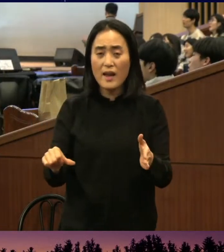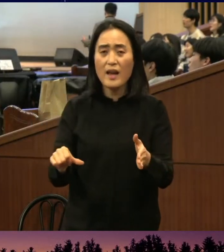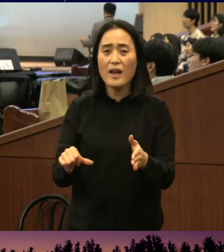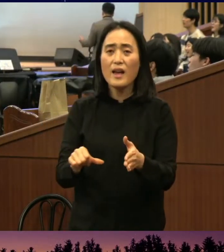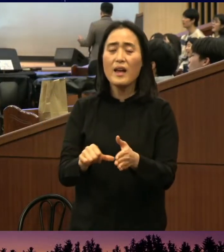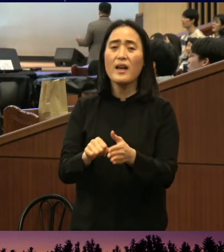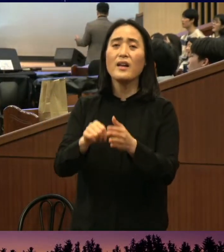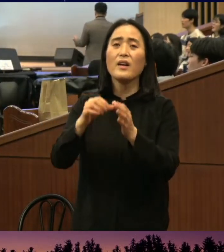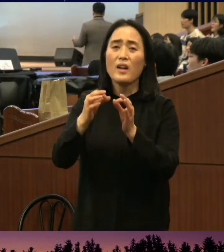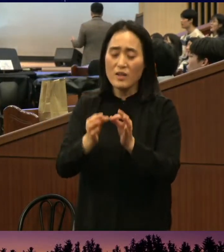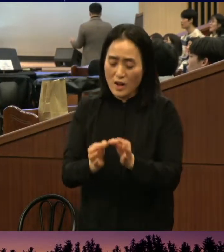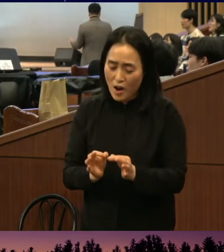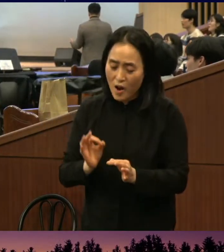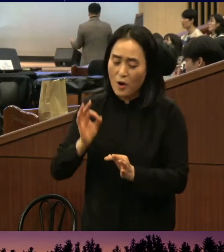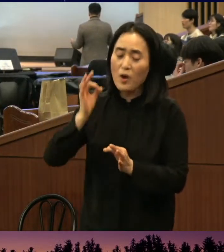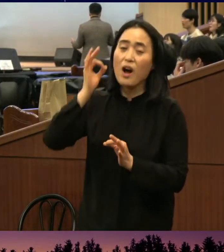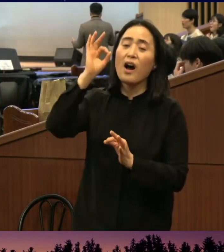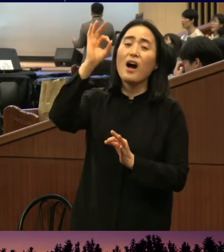평생